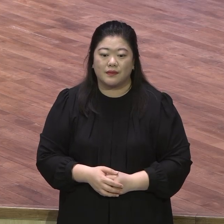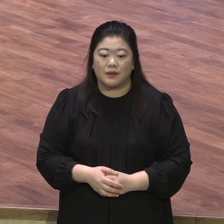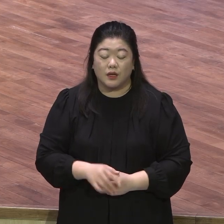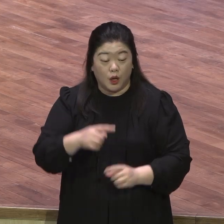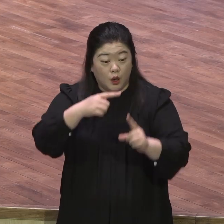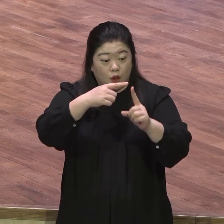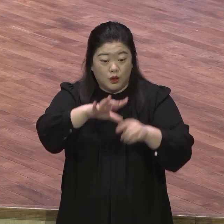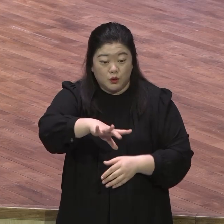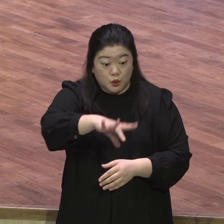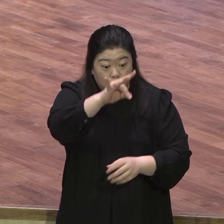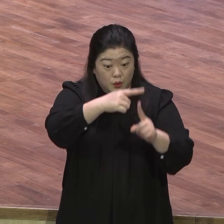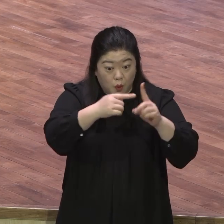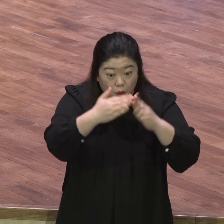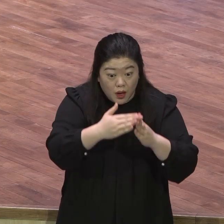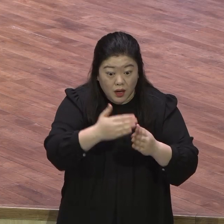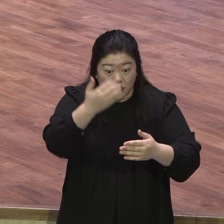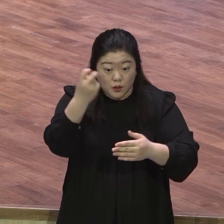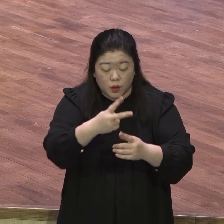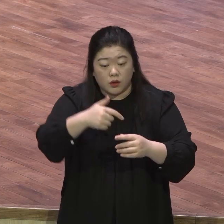그러려면 선생님이 못 받는 거요